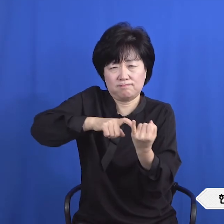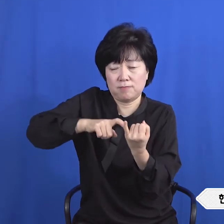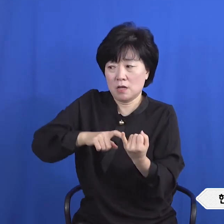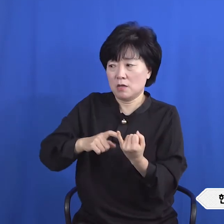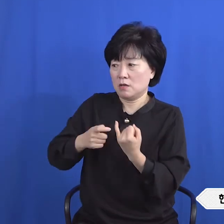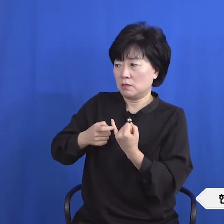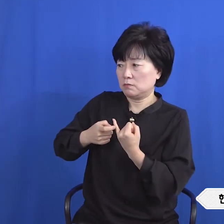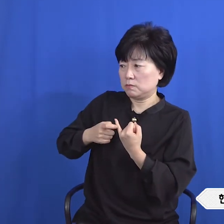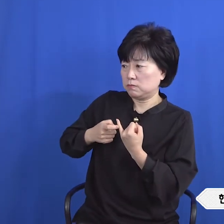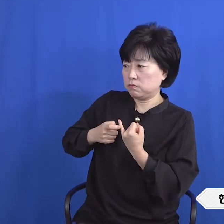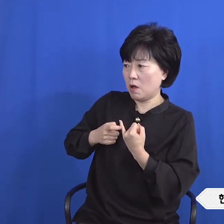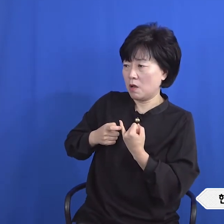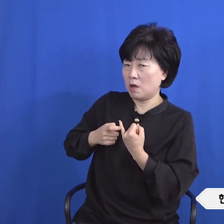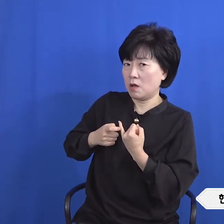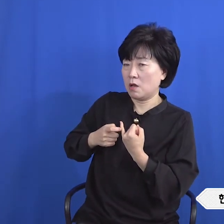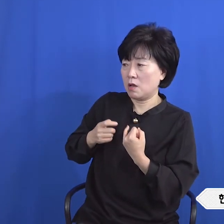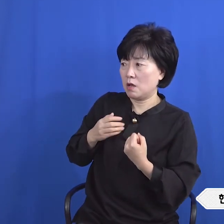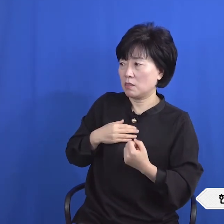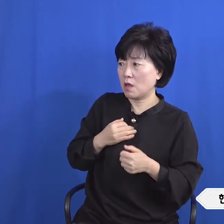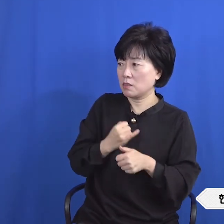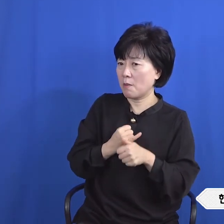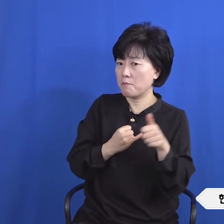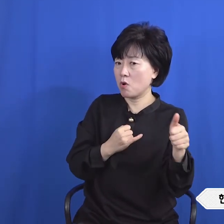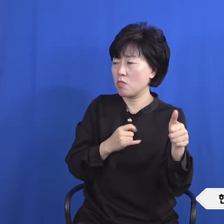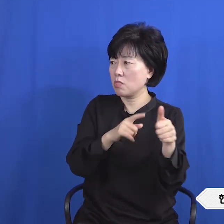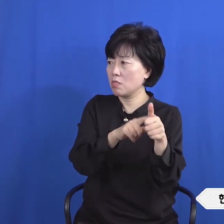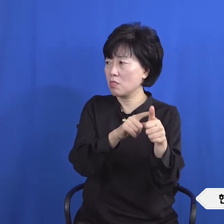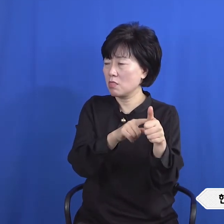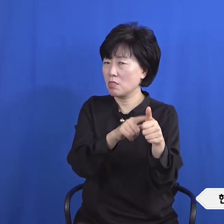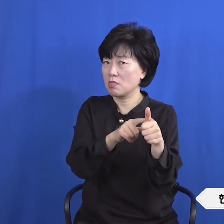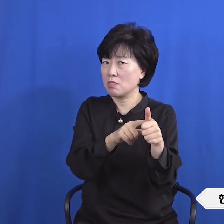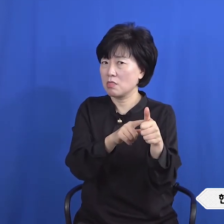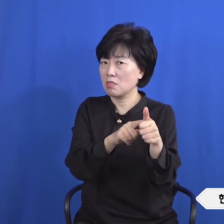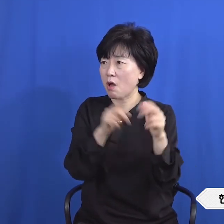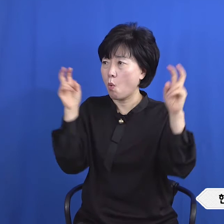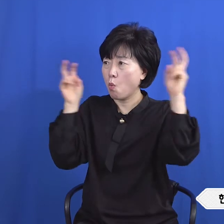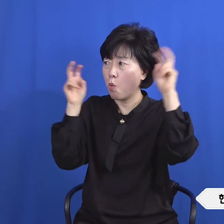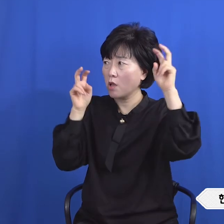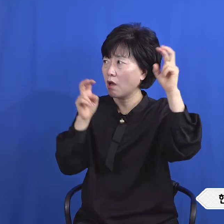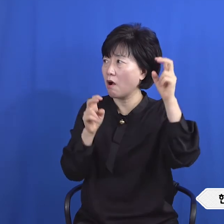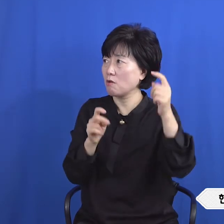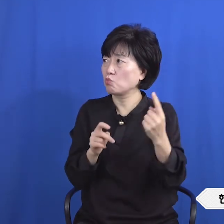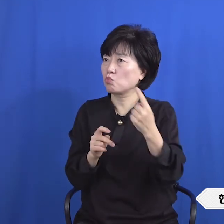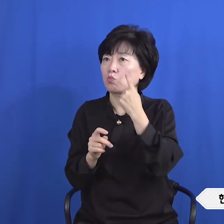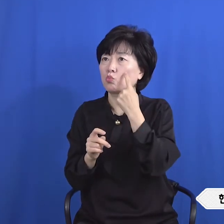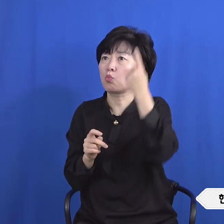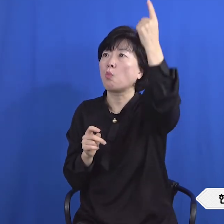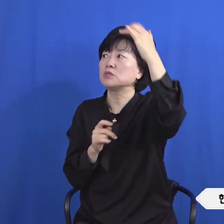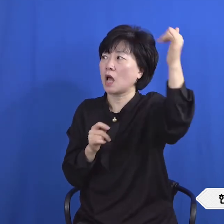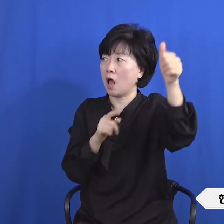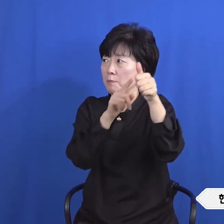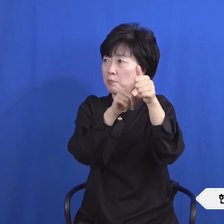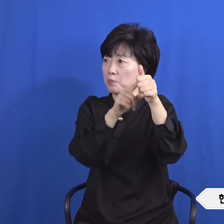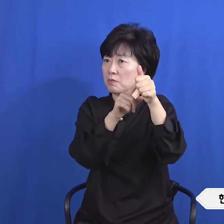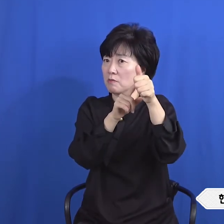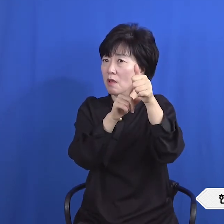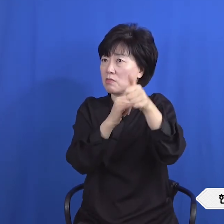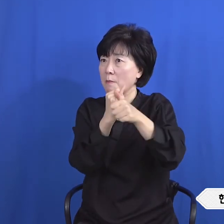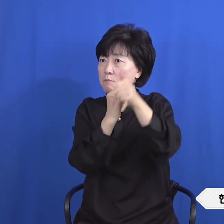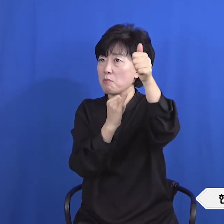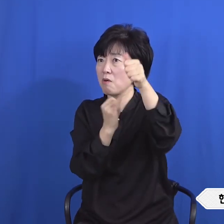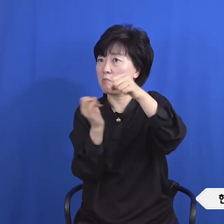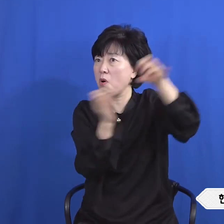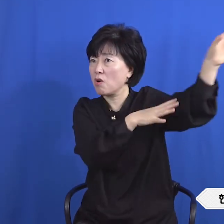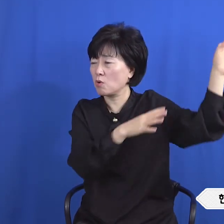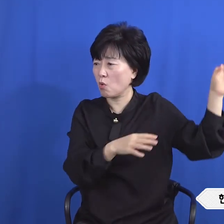움찔했습니다. 왜냐하면 자기 남편은 잘 나가는 회사의 중력인데 그런 남편 버리고